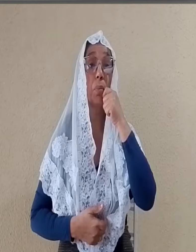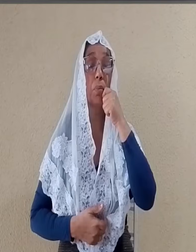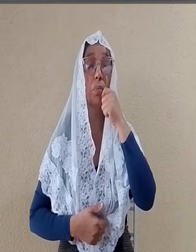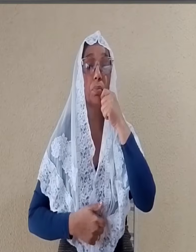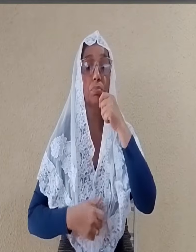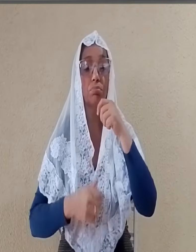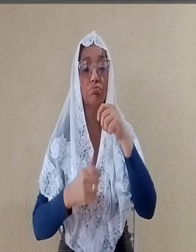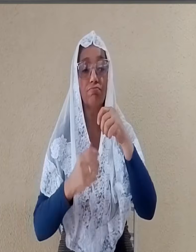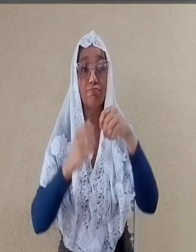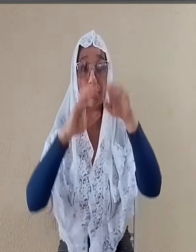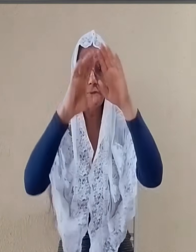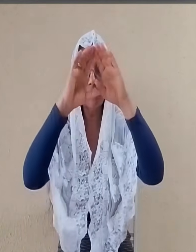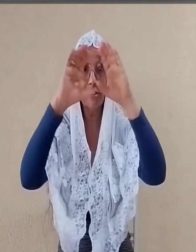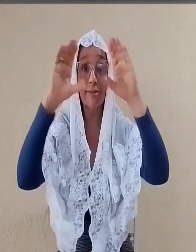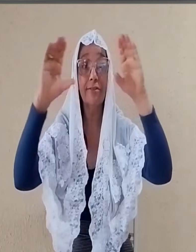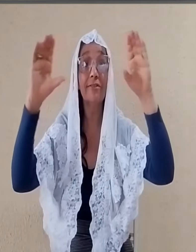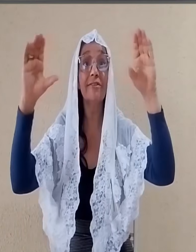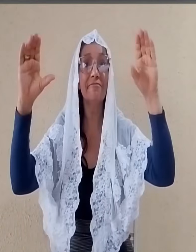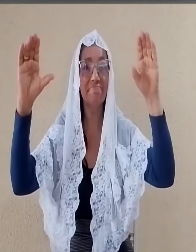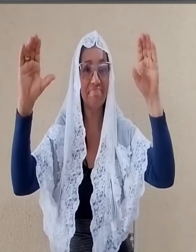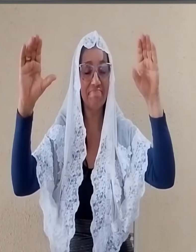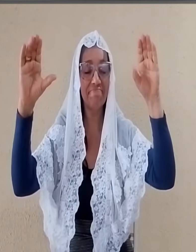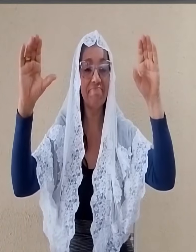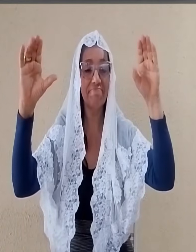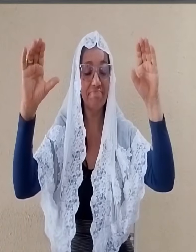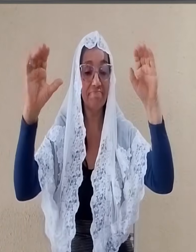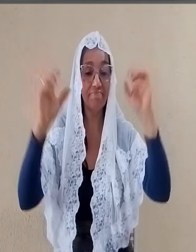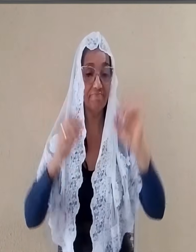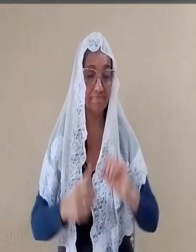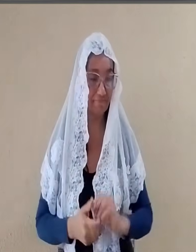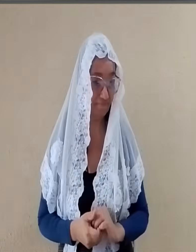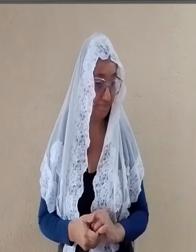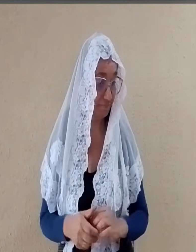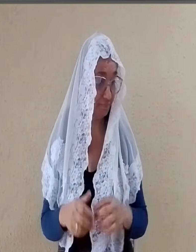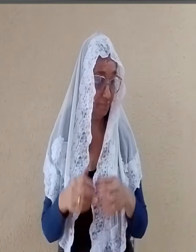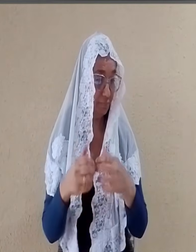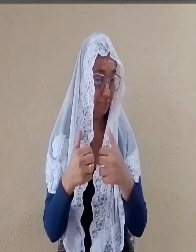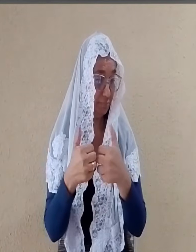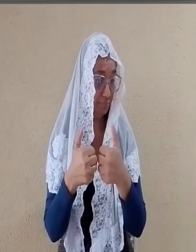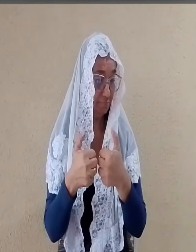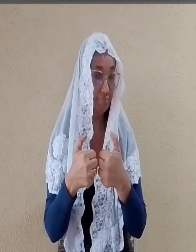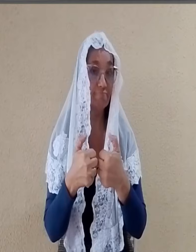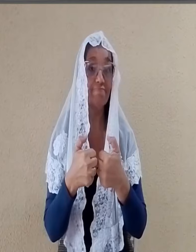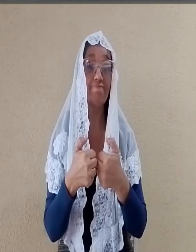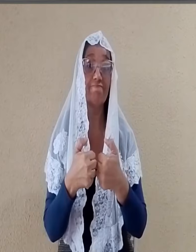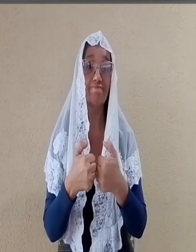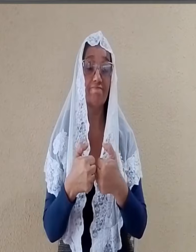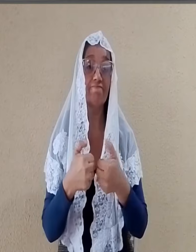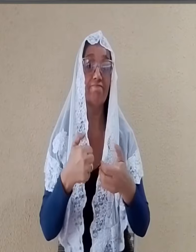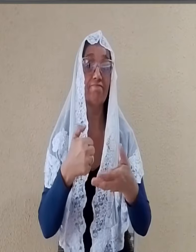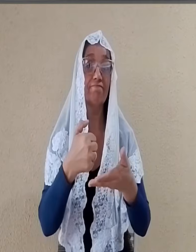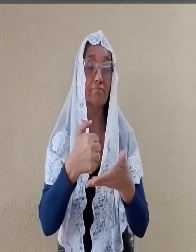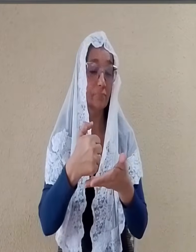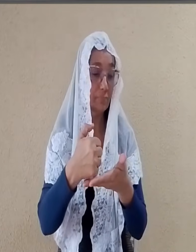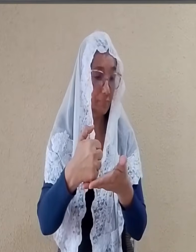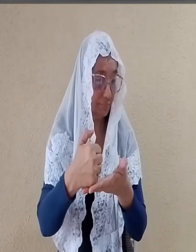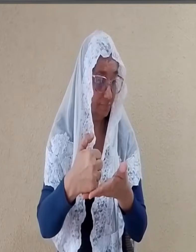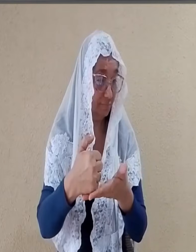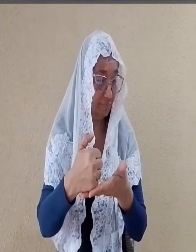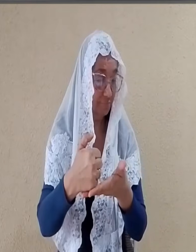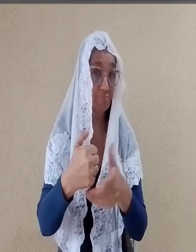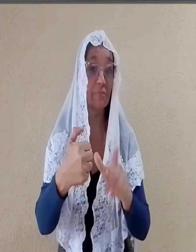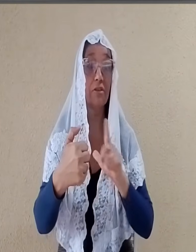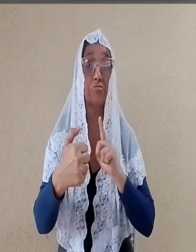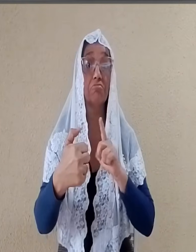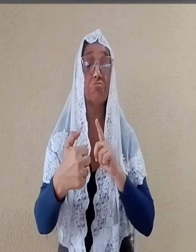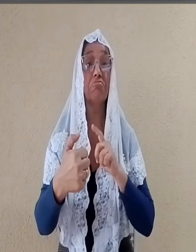Davi, na arca tinha o pão do maná, um pedacinho do pão do maná, tinha a vara de Arão e as tábuas que o Senhor